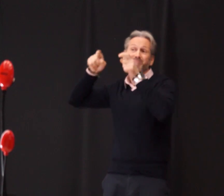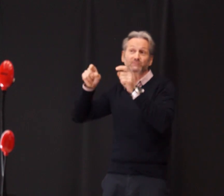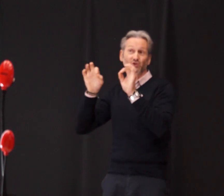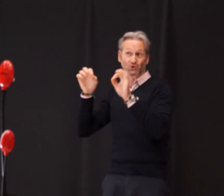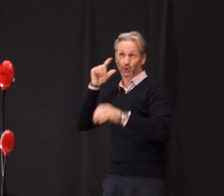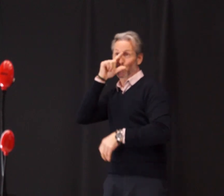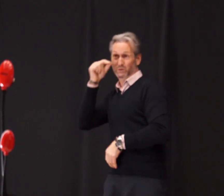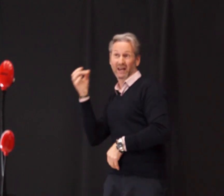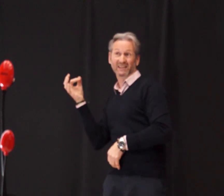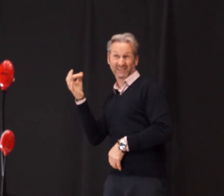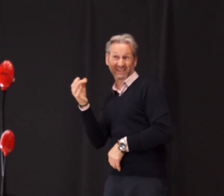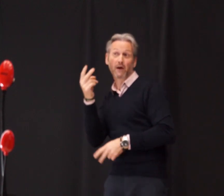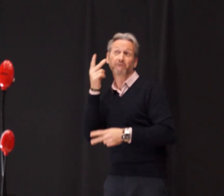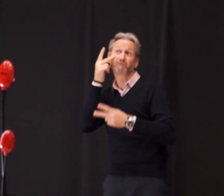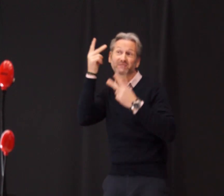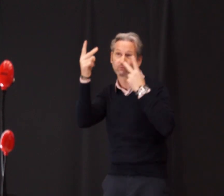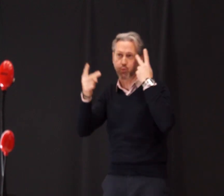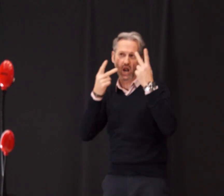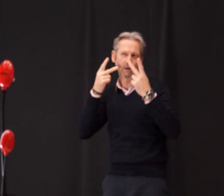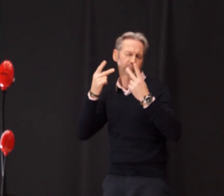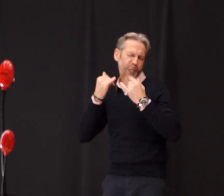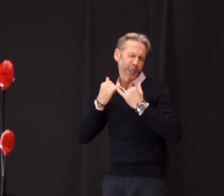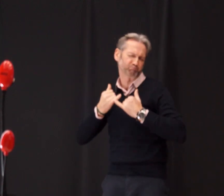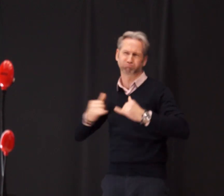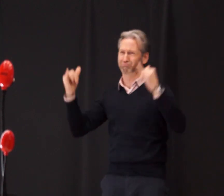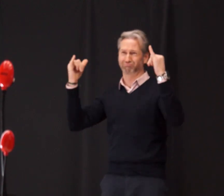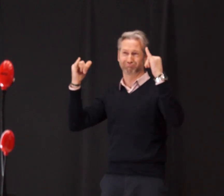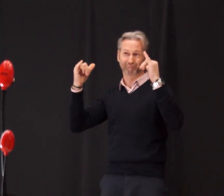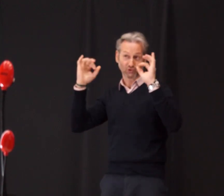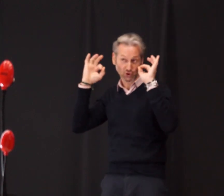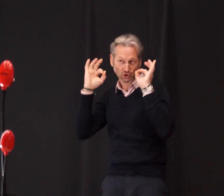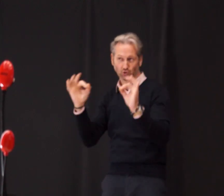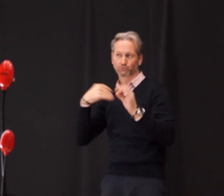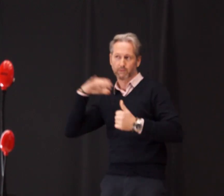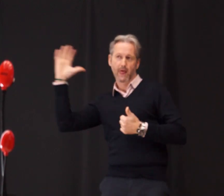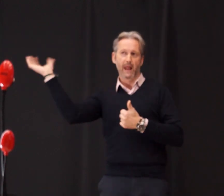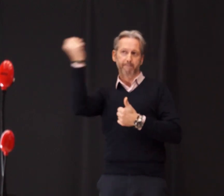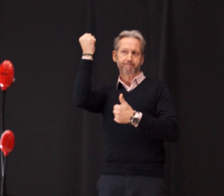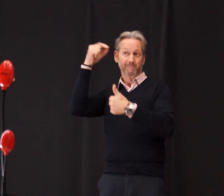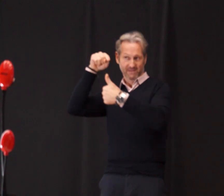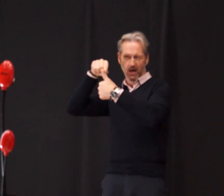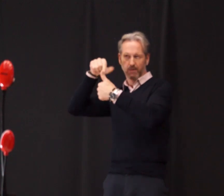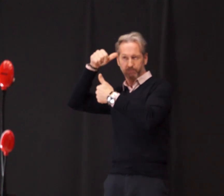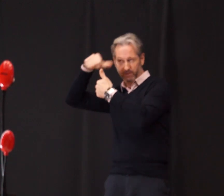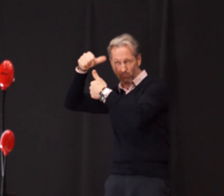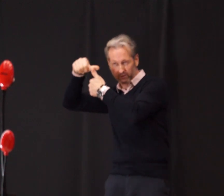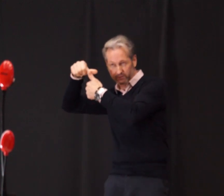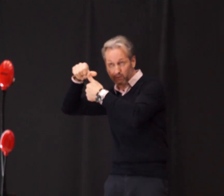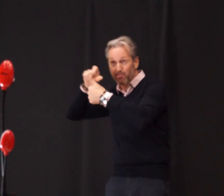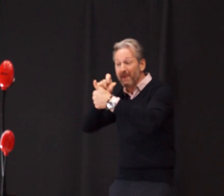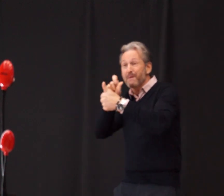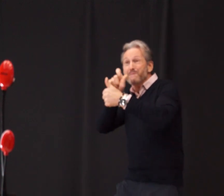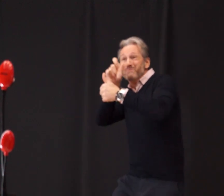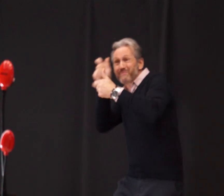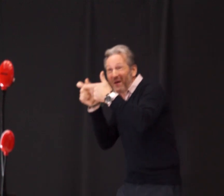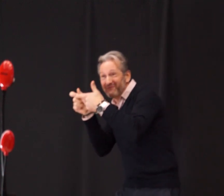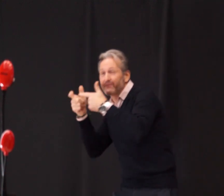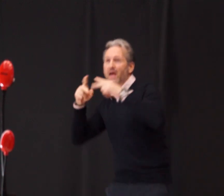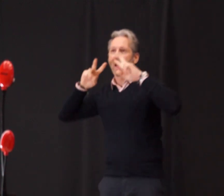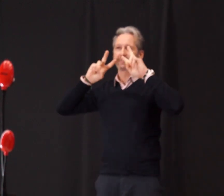Mémoriser, c'est ce que disait Christian Cuxac tout à l'heure, c'est une mémorisation qui est très visuelle. Ça, je retiens vraiment cette notion. La